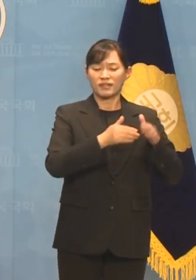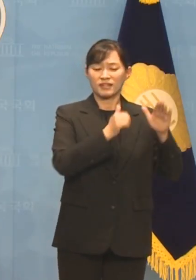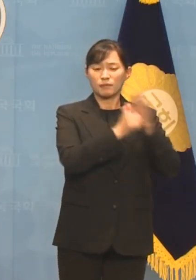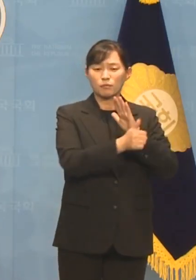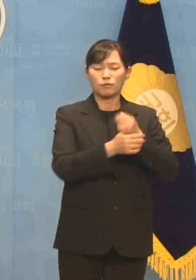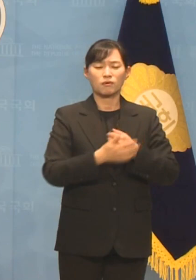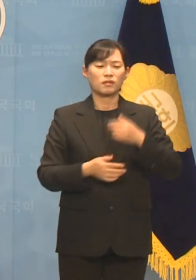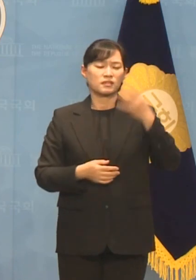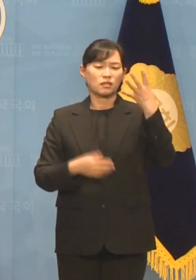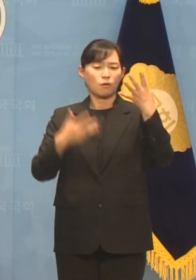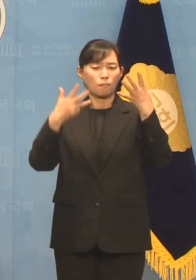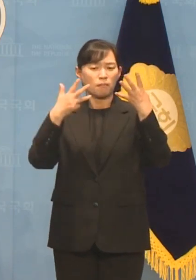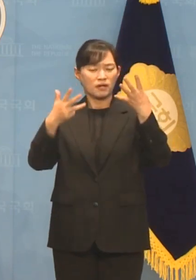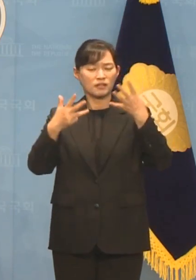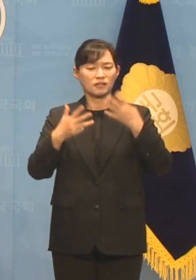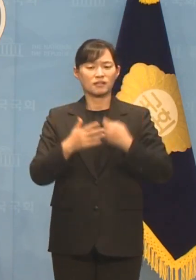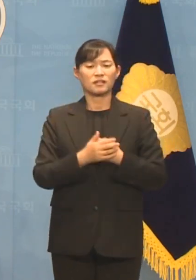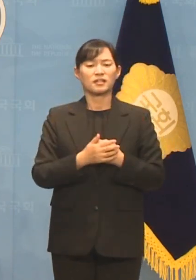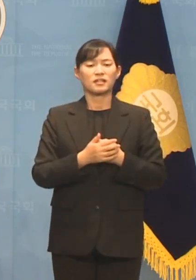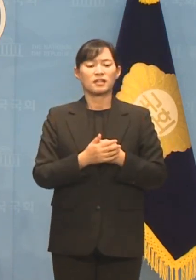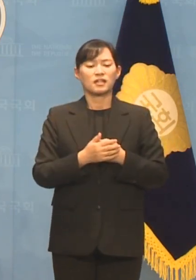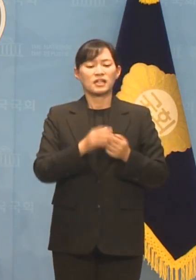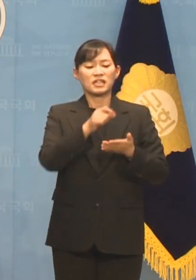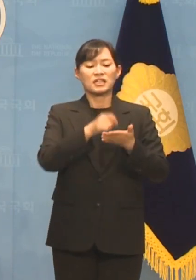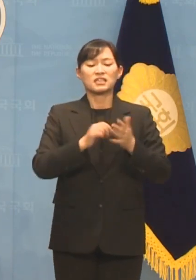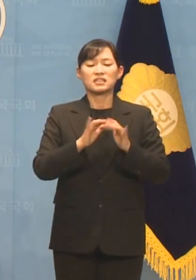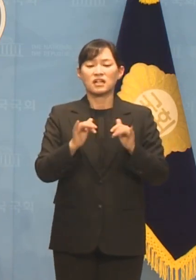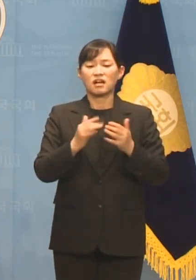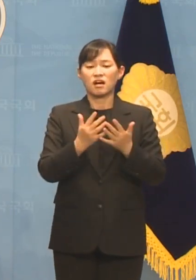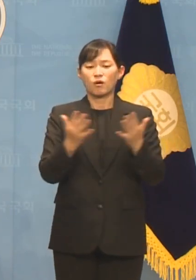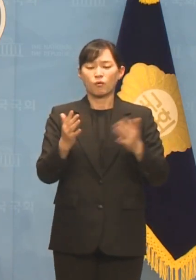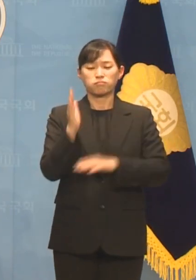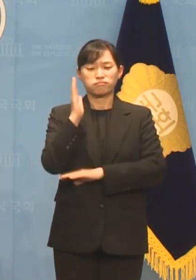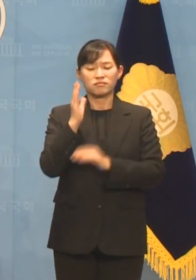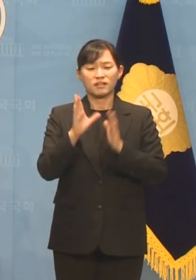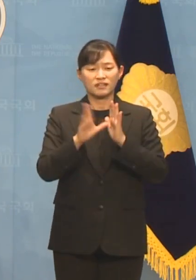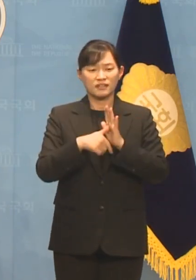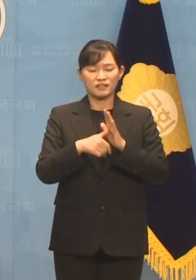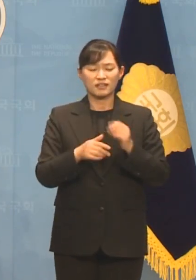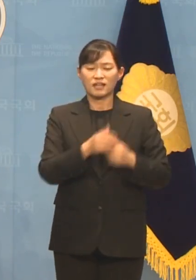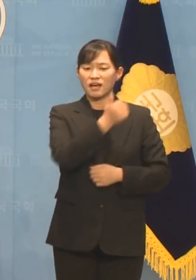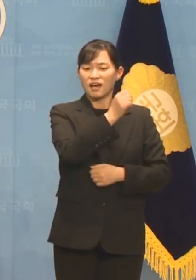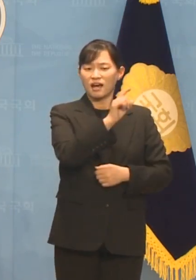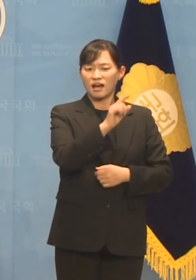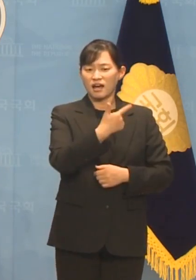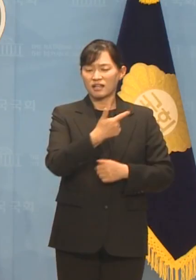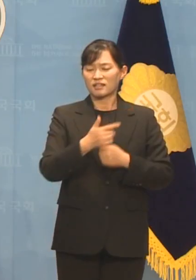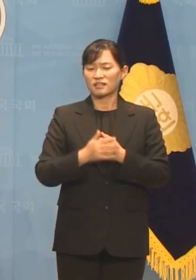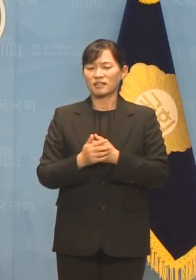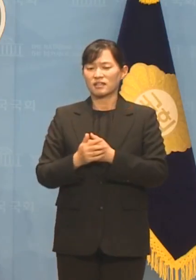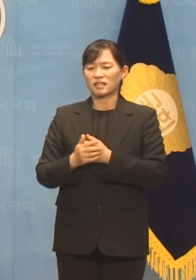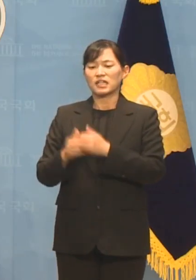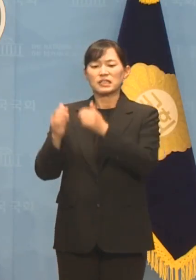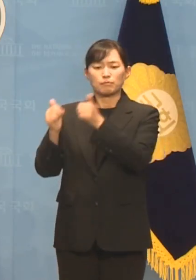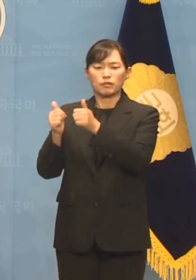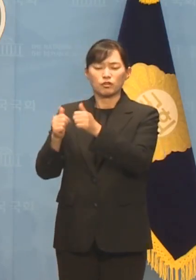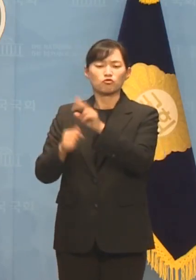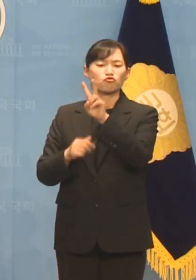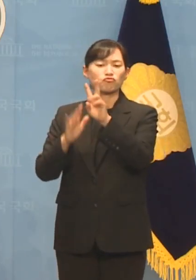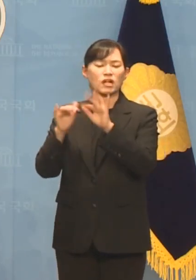8일 기자들과 백브리핑에서 한덕수 대행의 헌법재판관 2인 지명을 높이